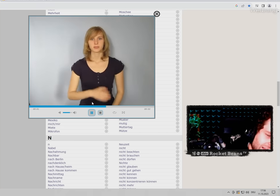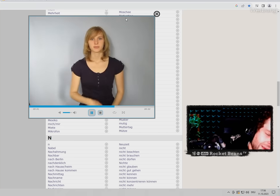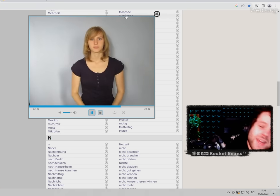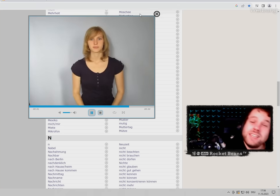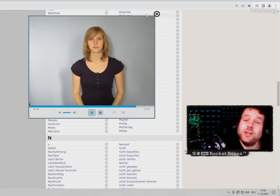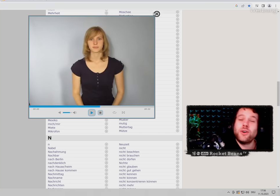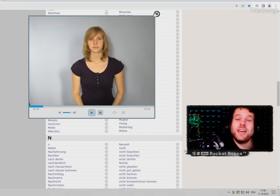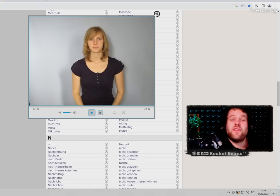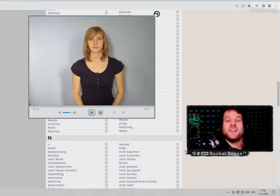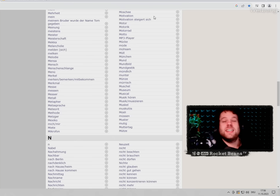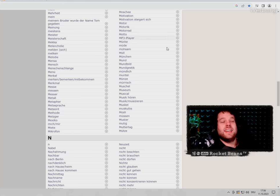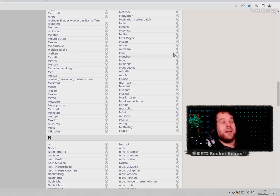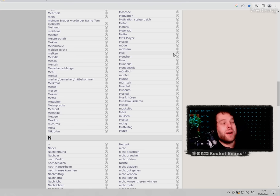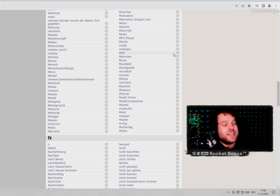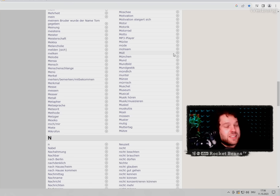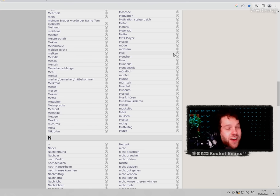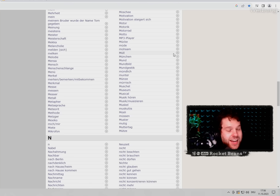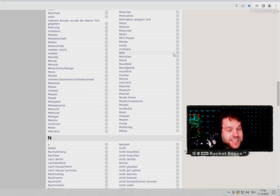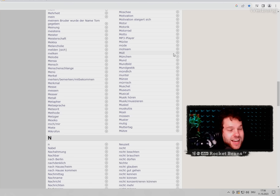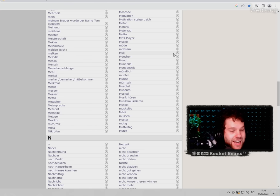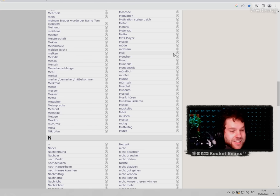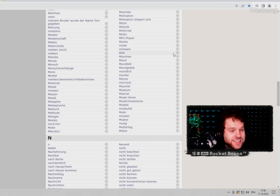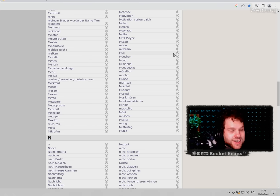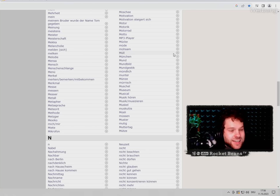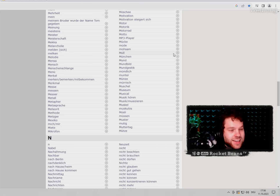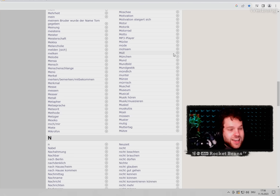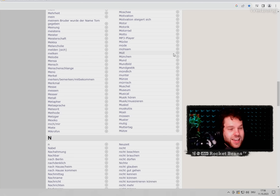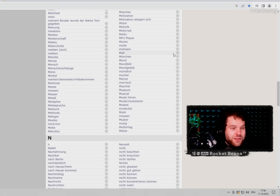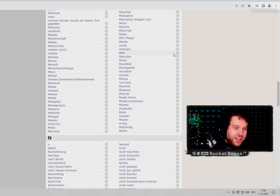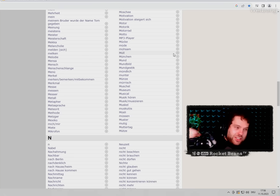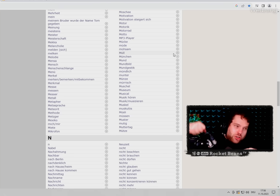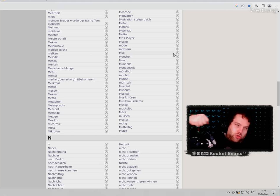Ey, Meteorit verdient nicht meine zweite Hand. Ich will...